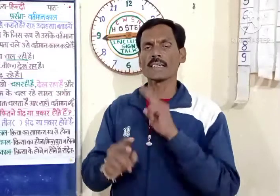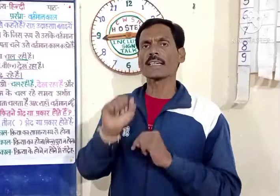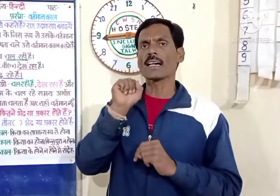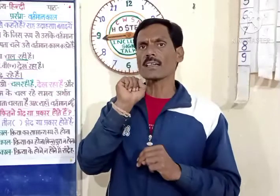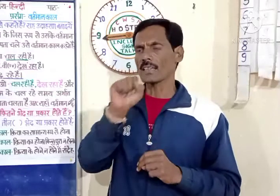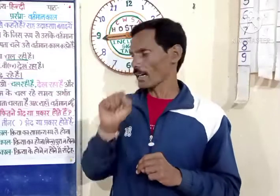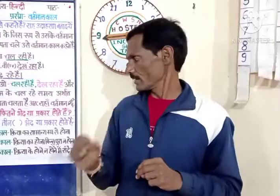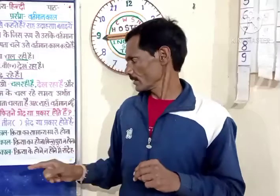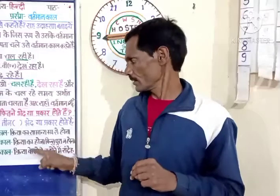क्रिया का